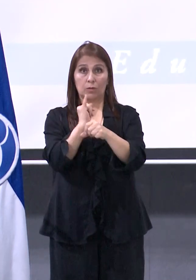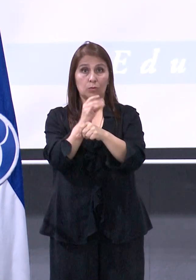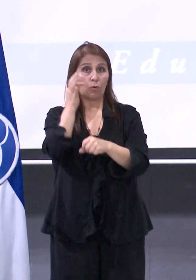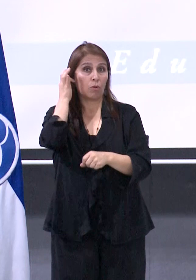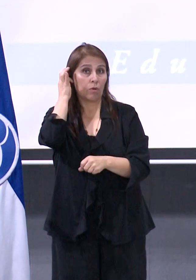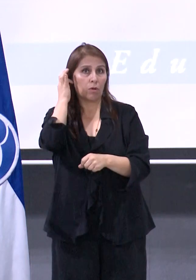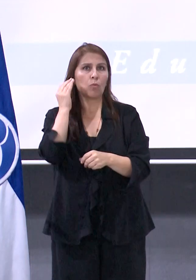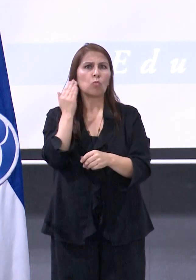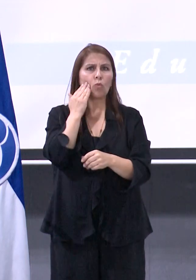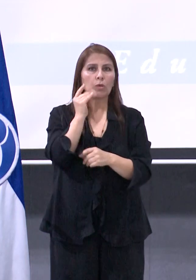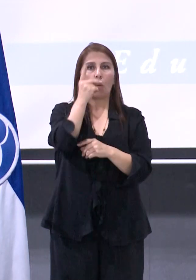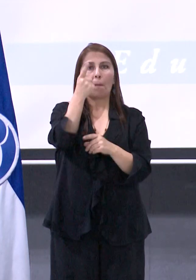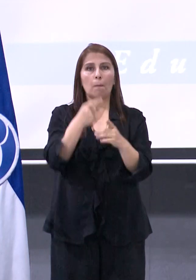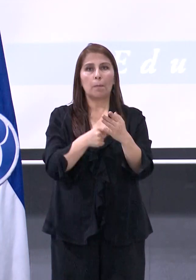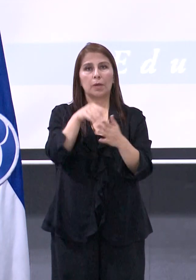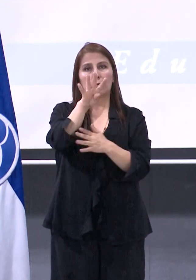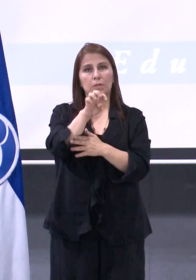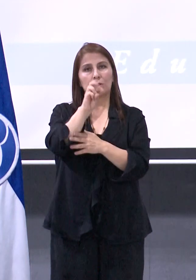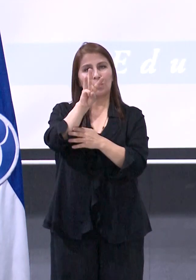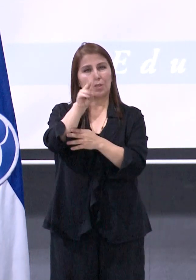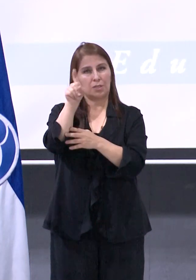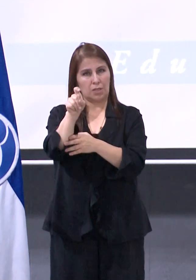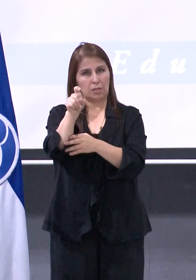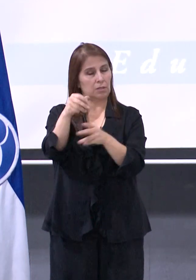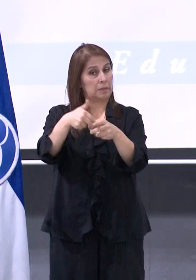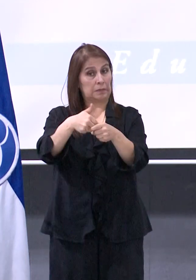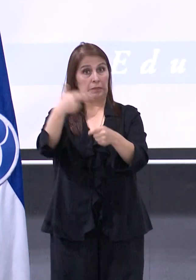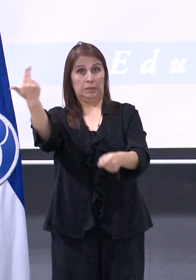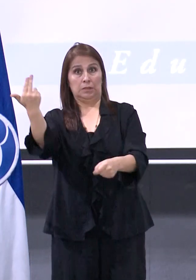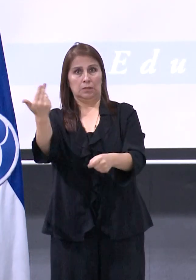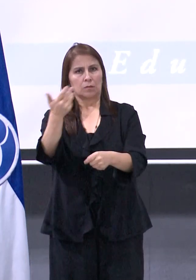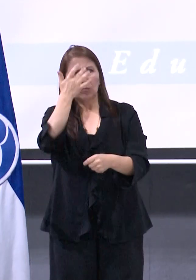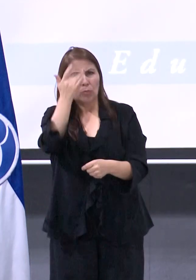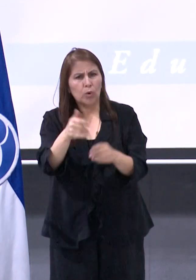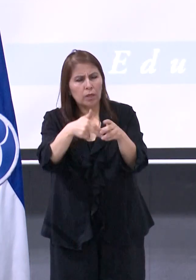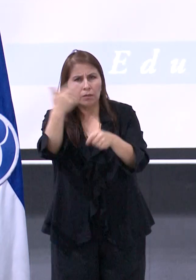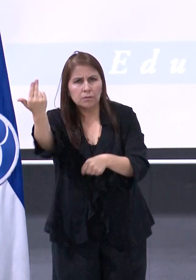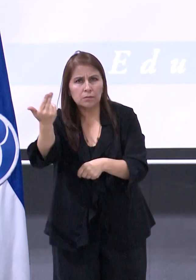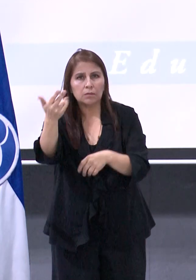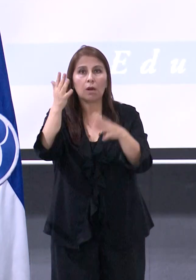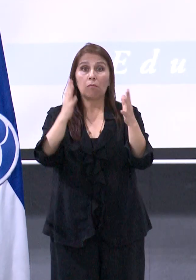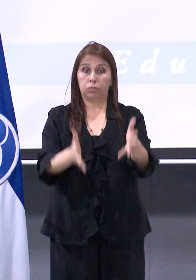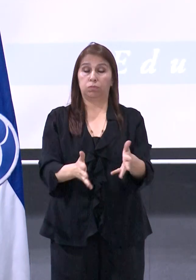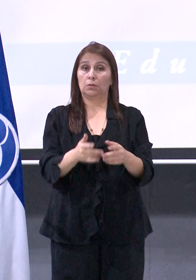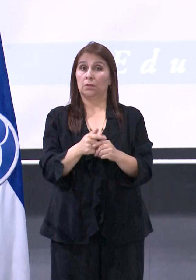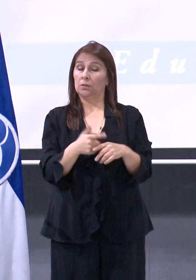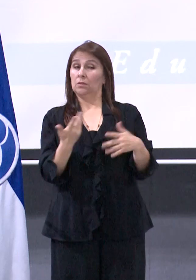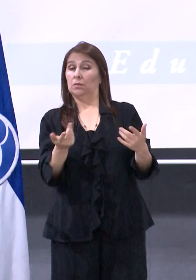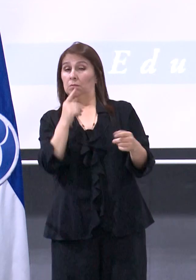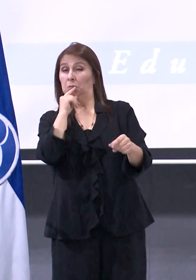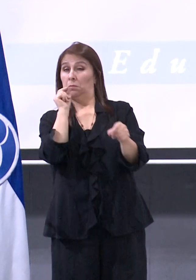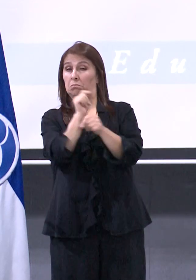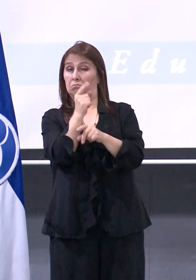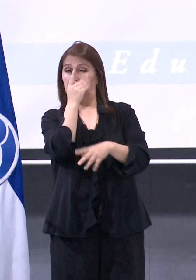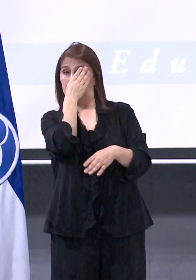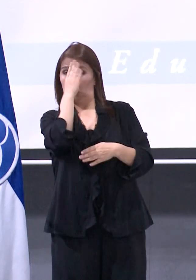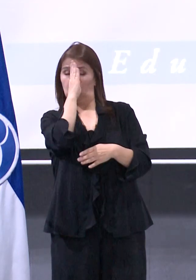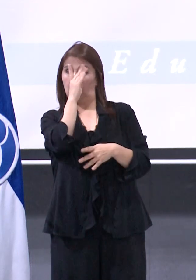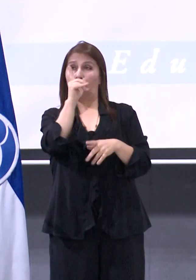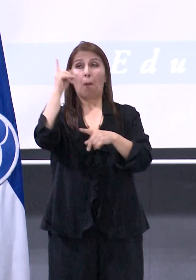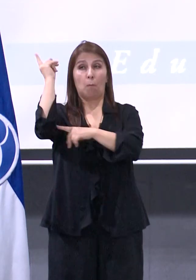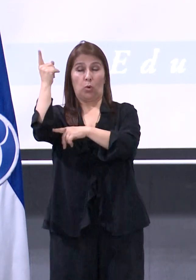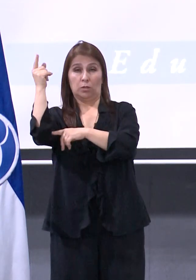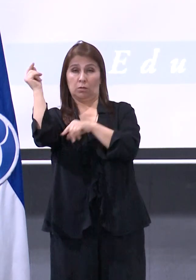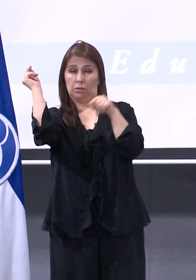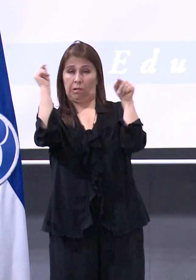1936 debido pues algunos cuestionamientos del orden de algunos políticos